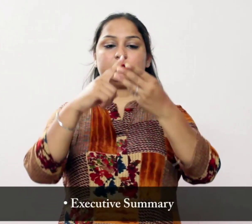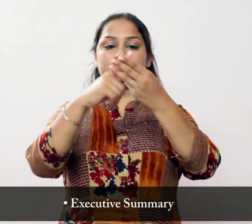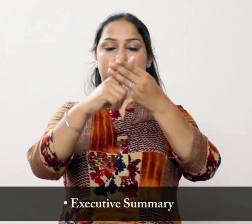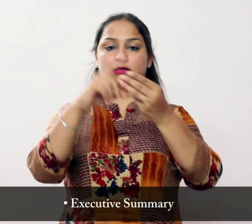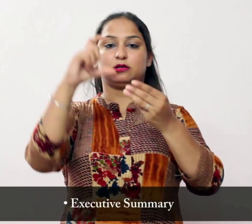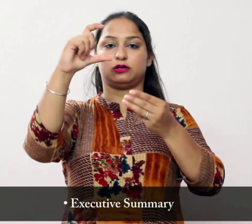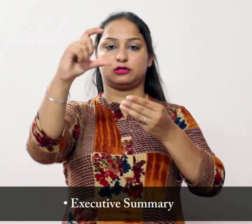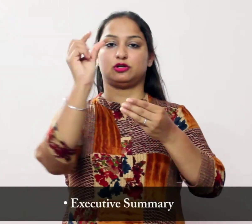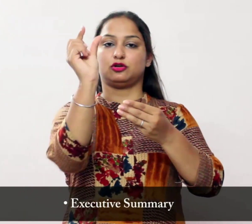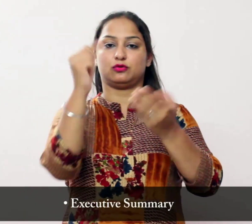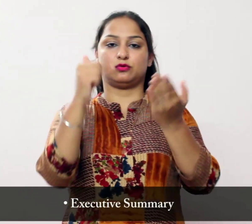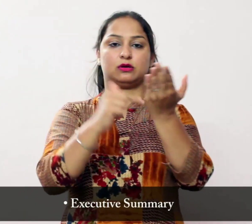कार्यकारी सारांश।